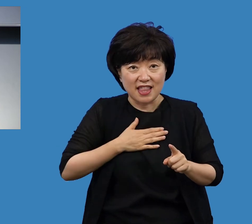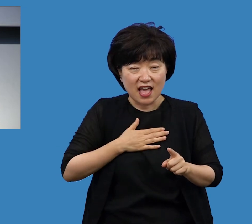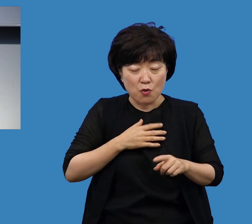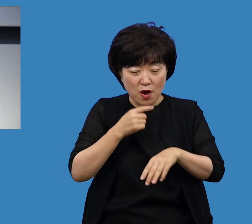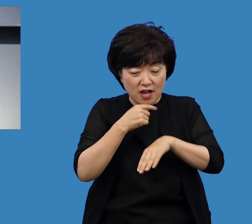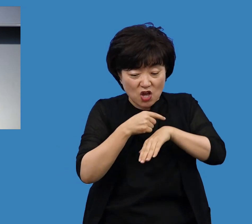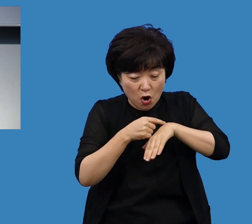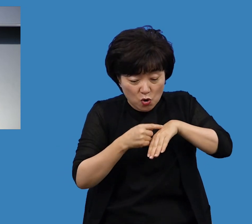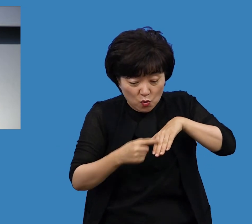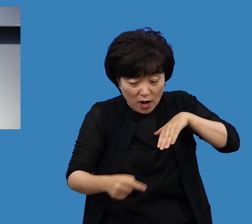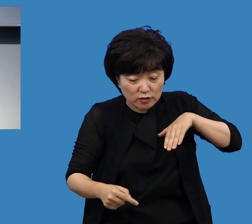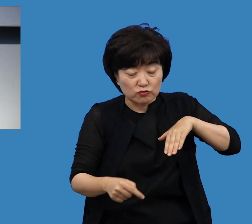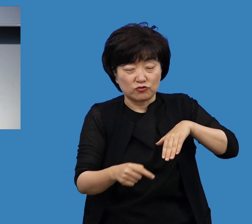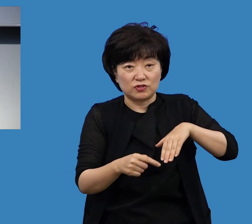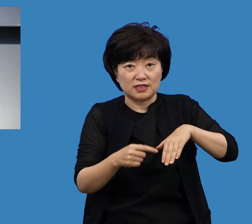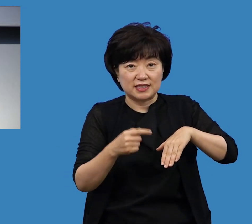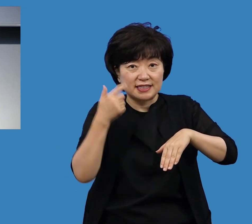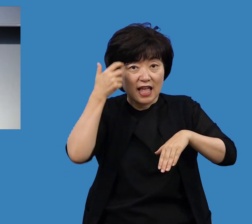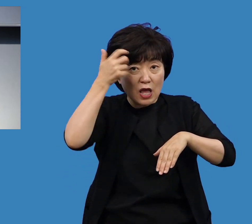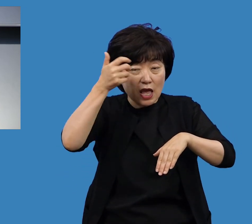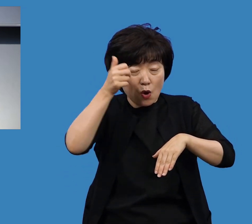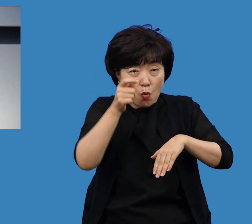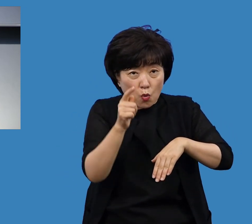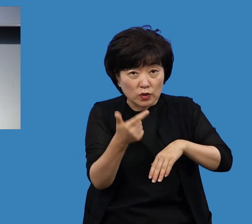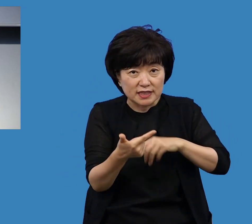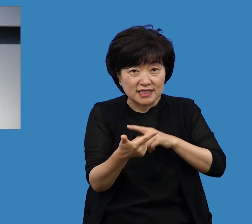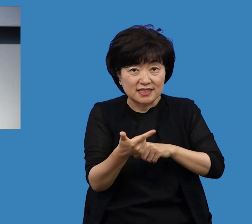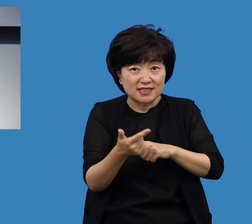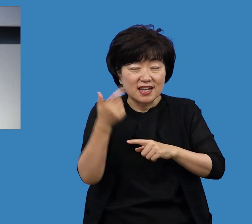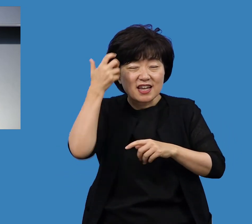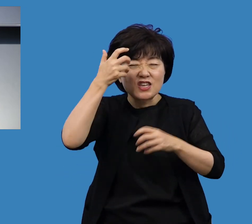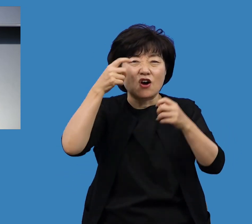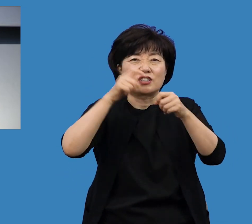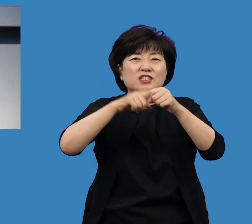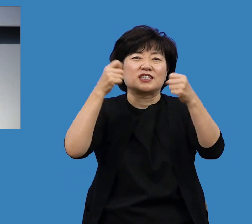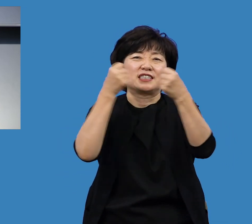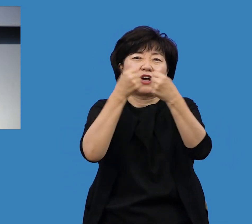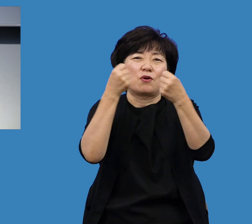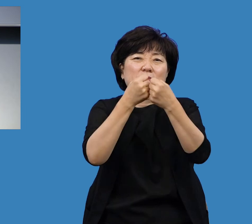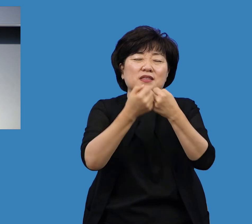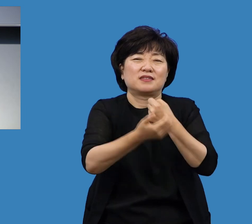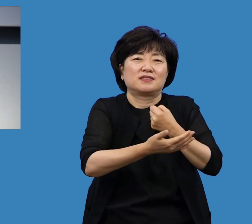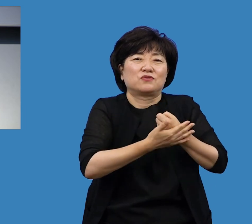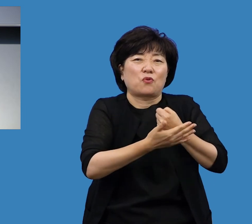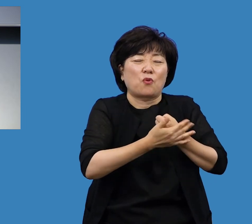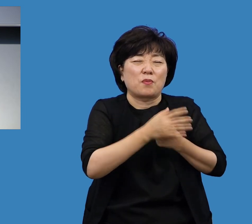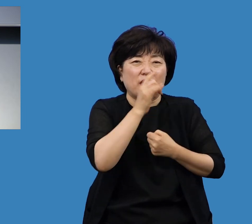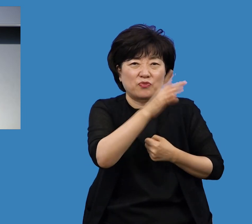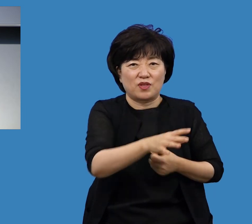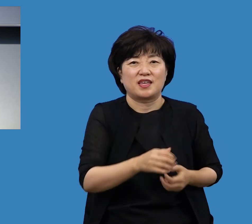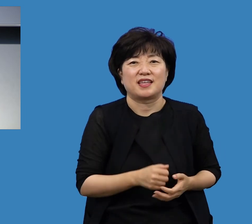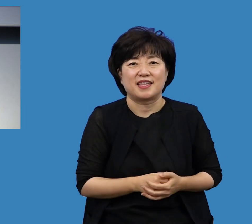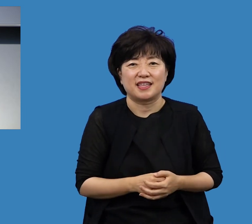육은, 우리의 혼은 영적인 싸움에는 도움이 되지 않습니다.